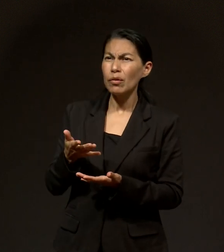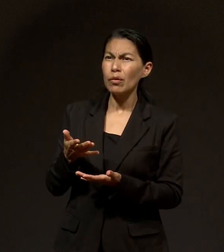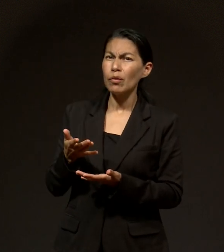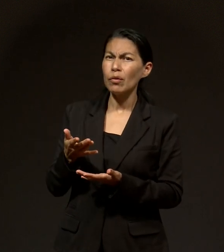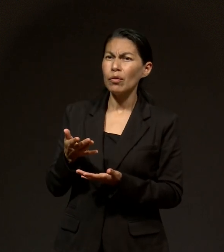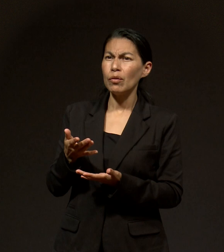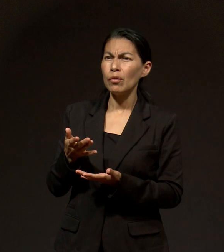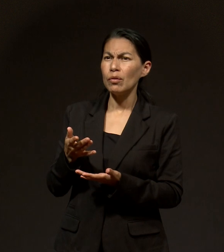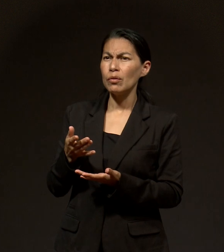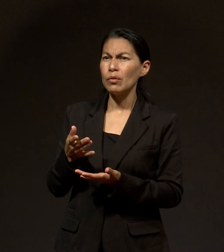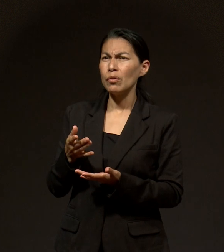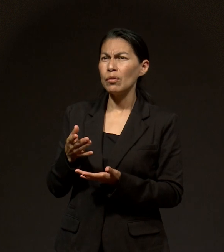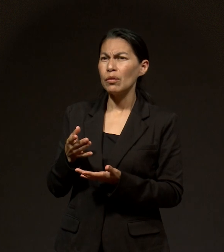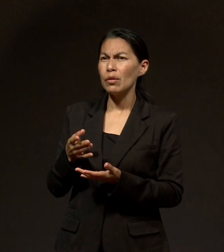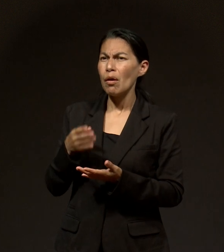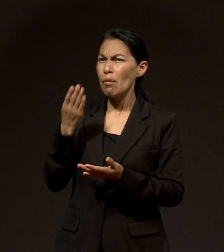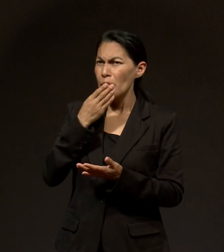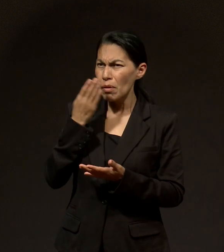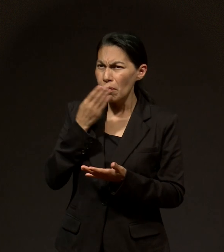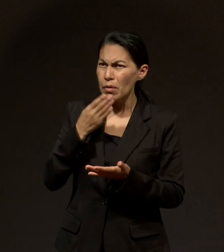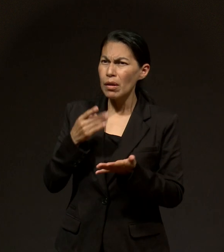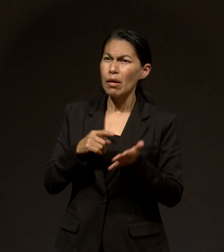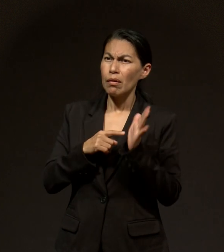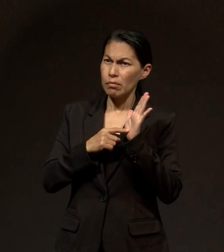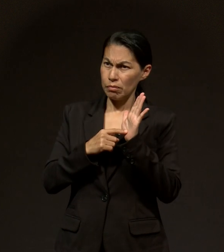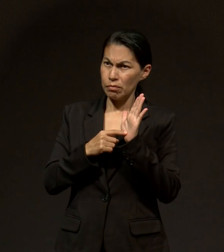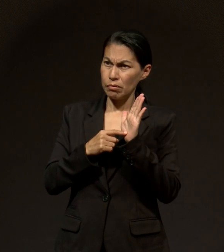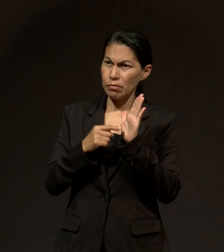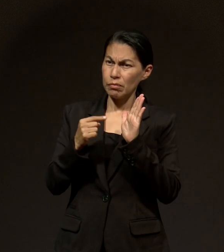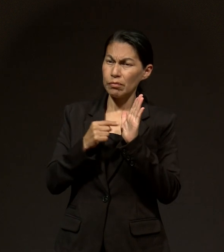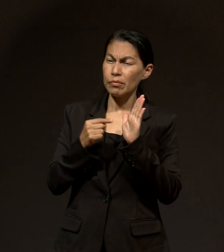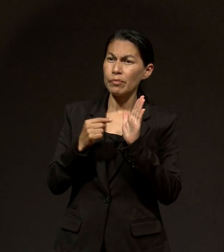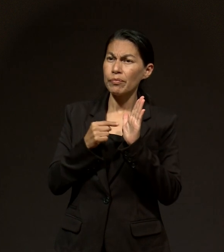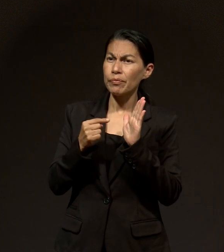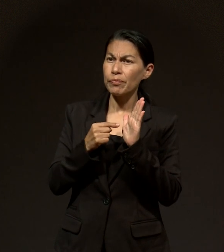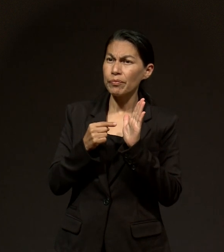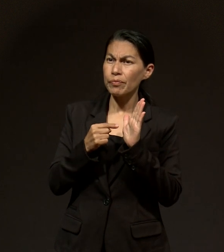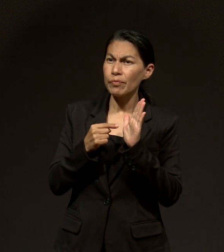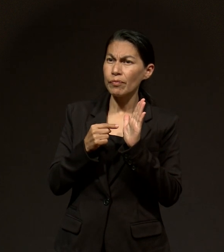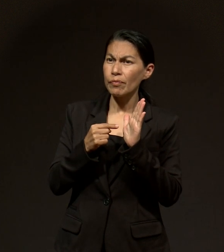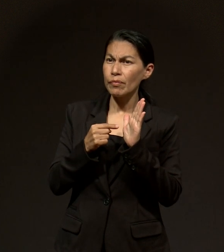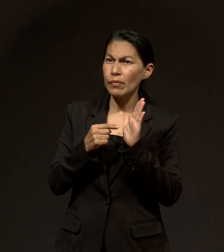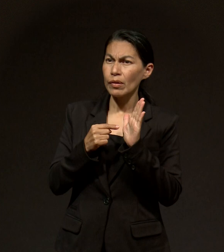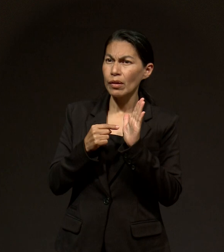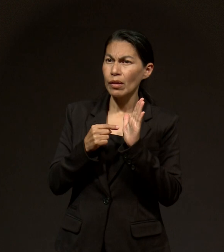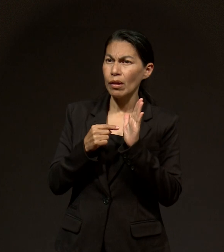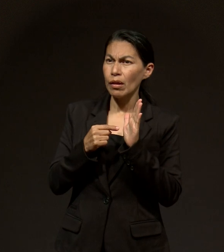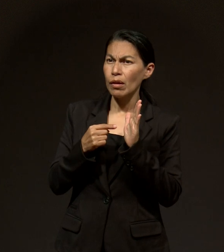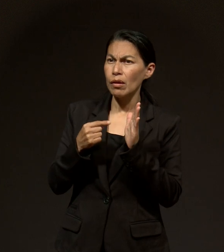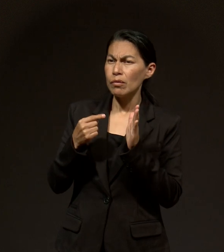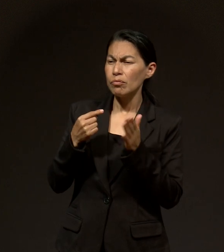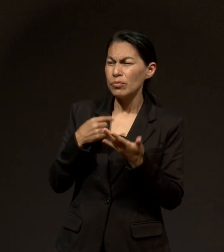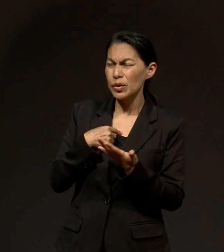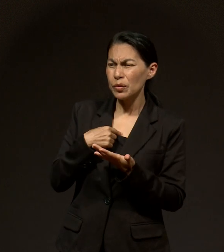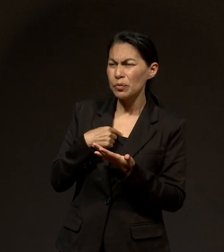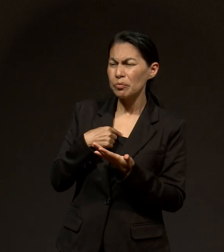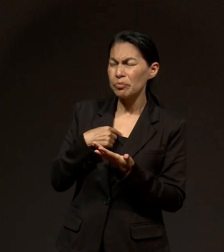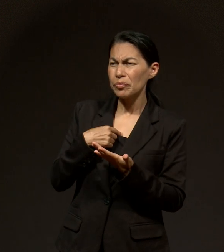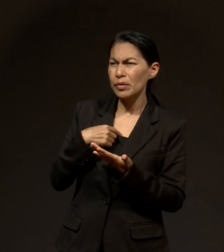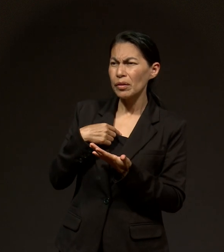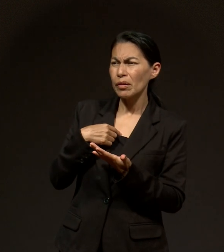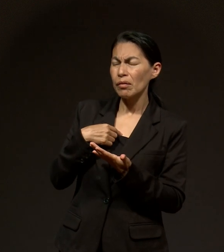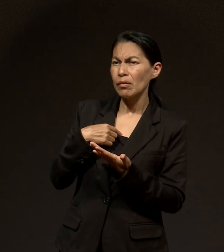de todo, pues partes de la Biblia. Y siento que eso, desde que me ha enseñado, desde